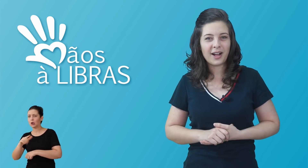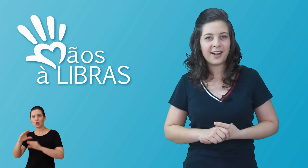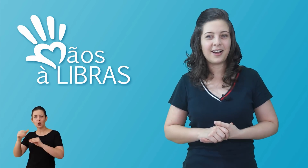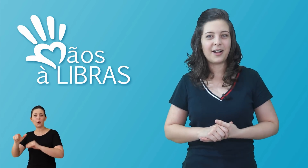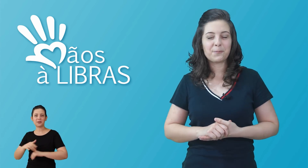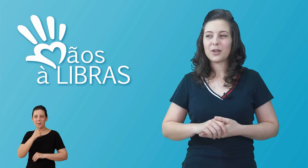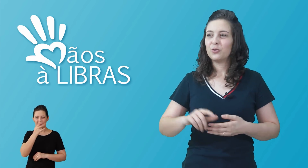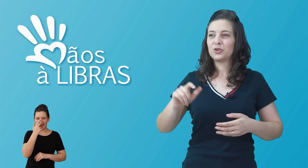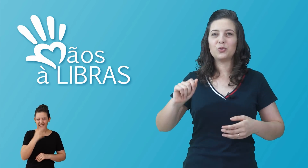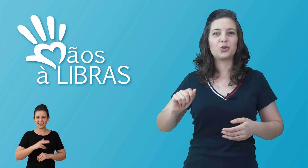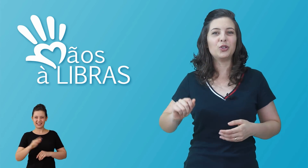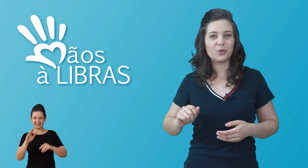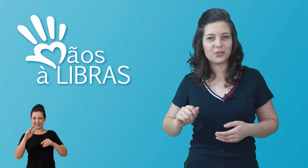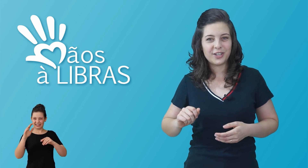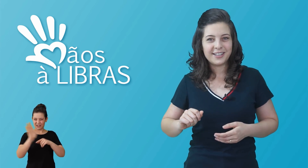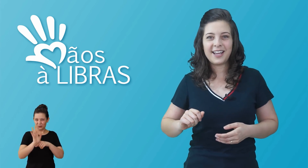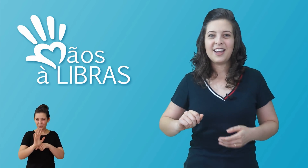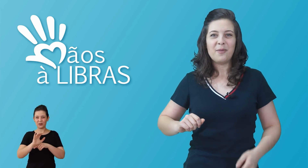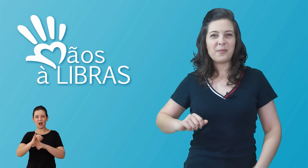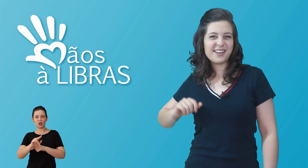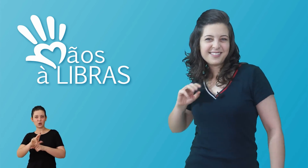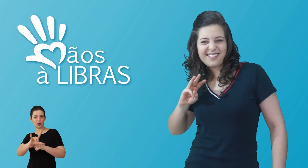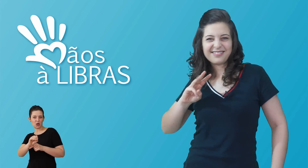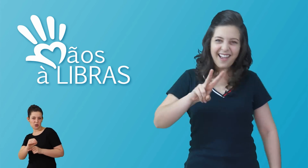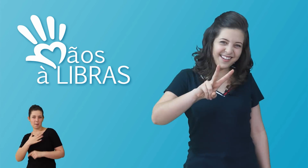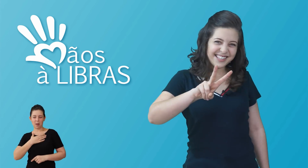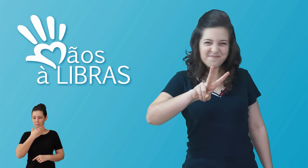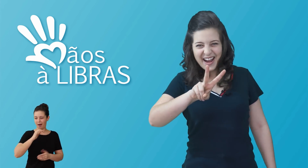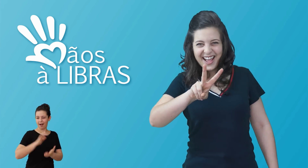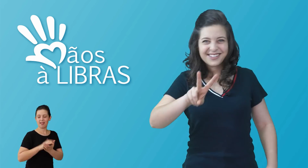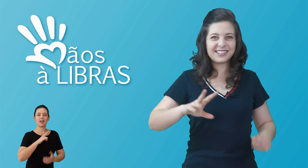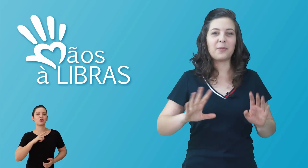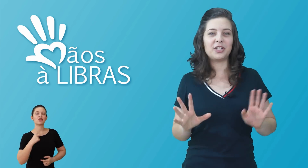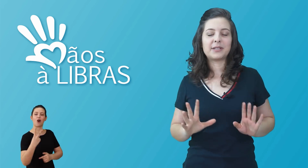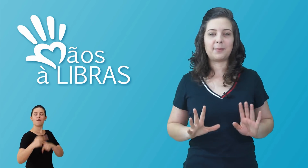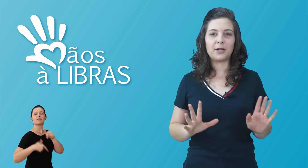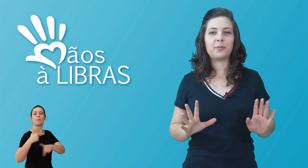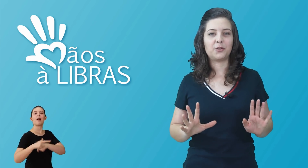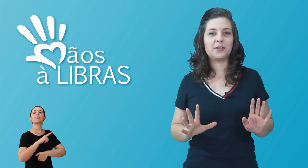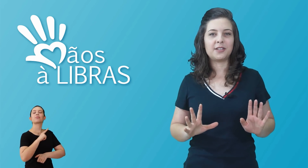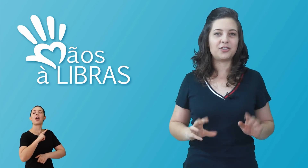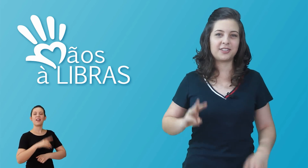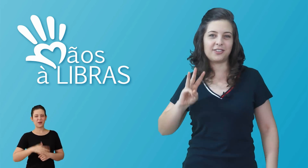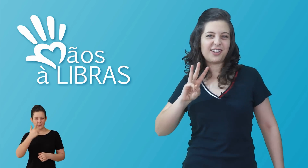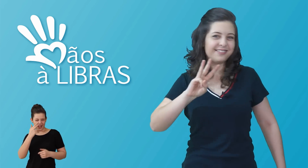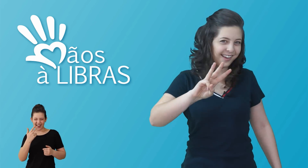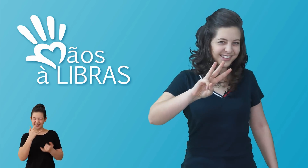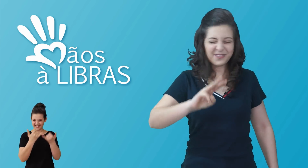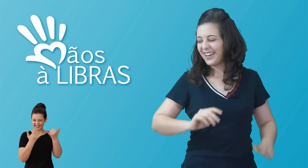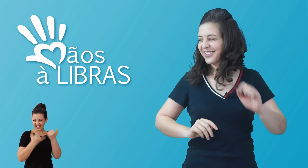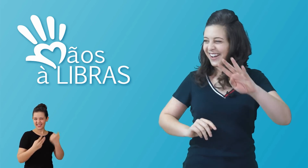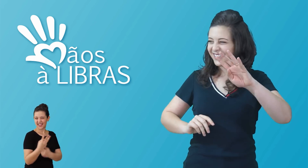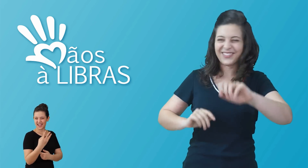tipo o Július, né? Meu marido tem 2 empregos. O intérprete de Libras é mais ou menos isso. Se a gente quiser, a gente tem